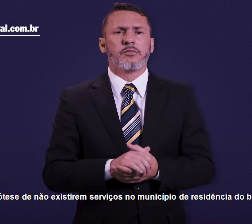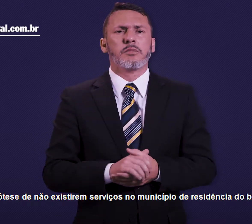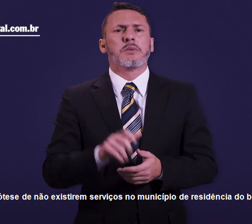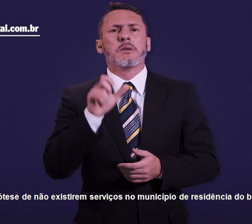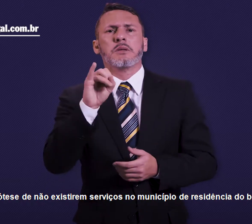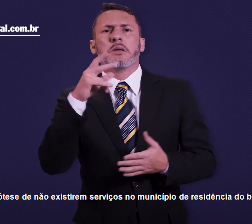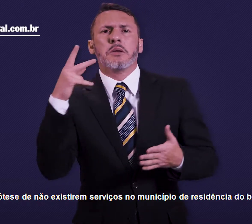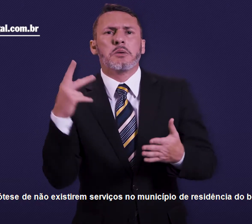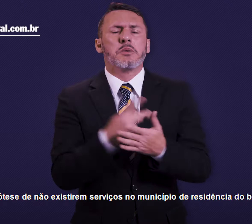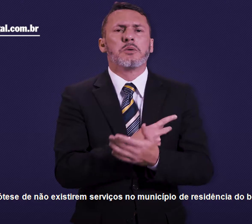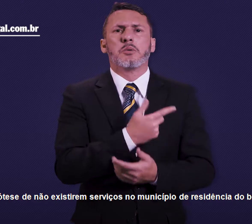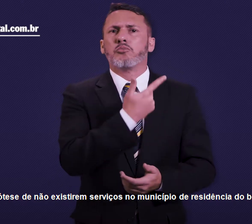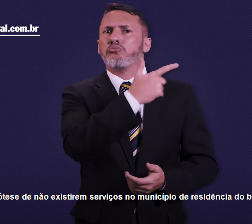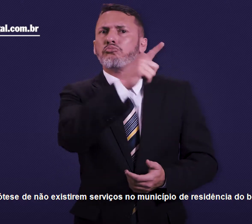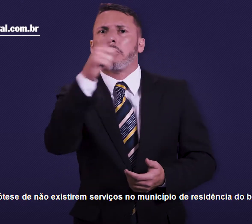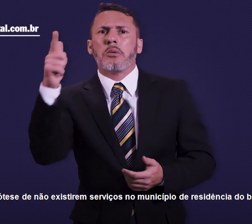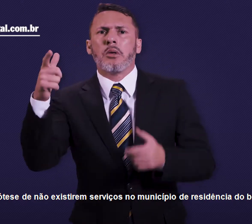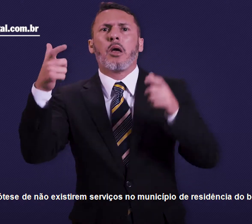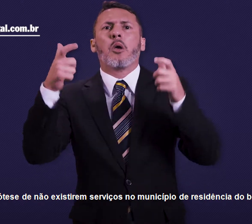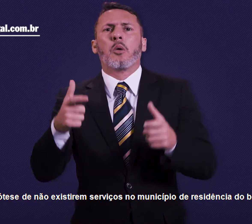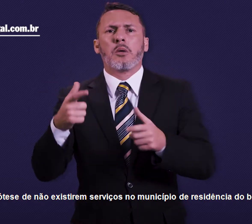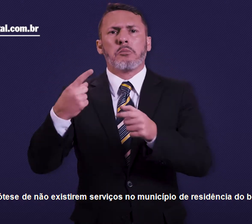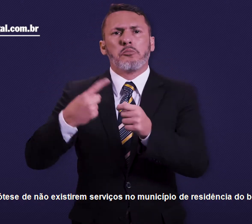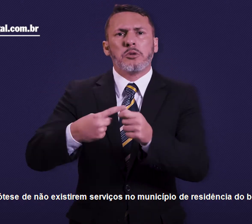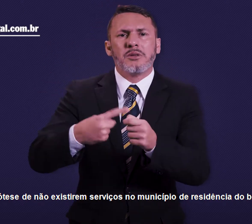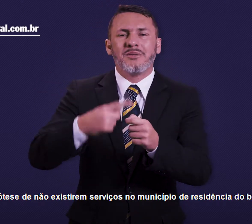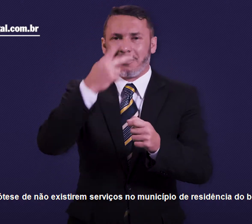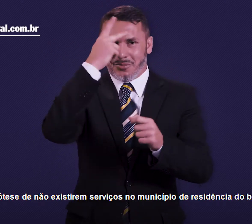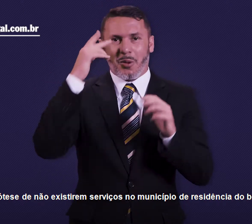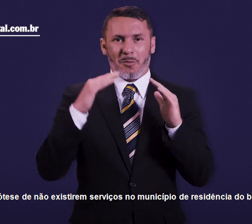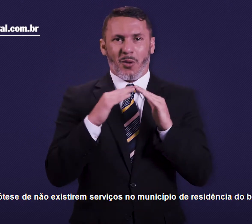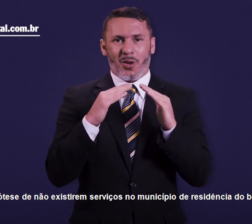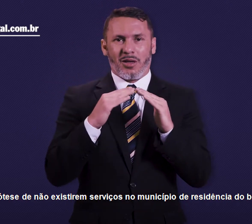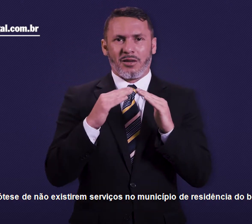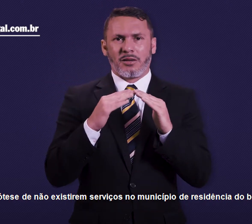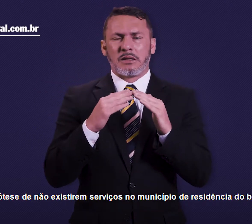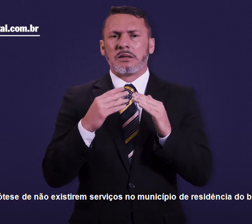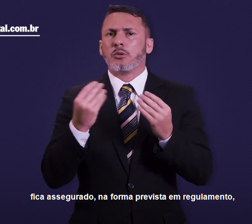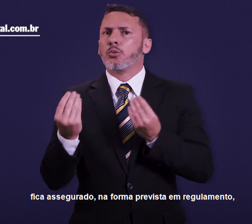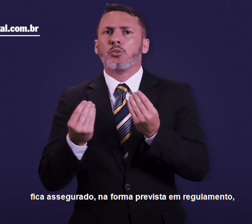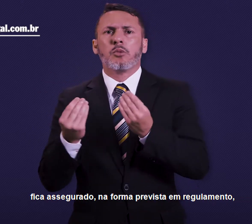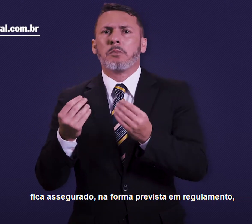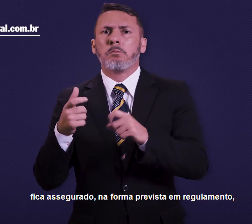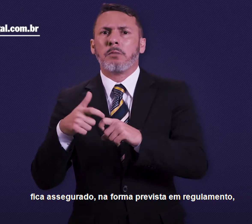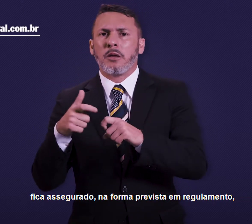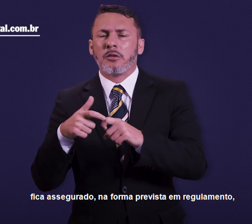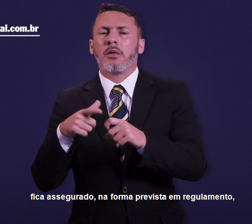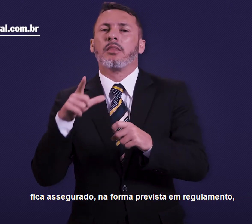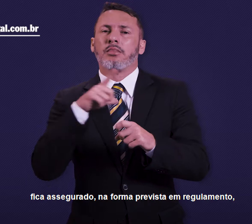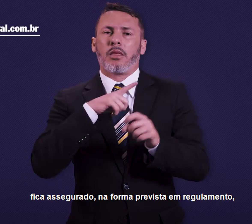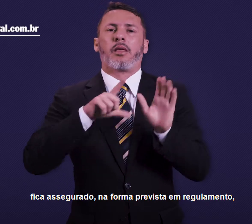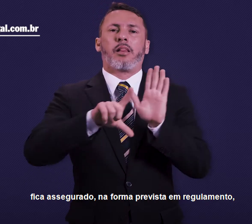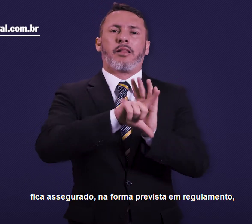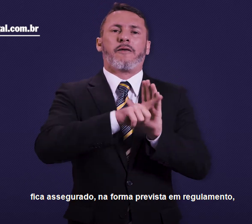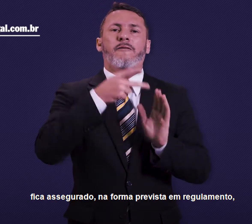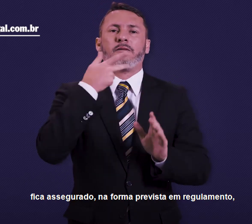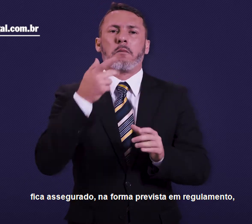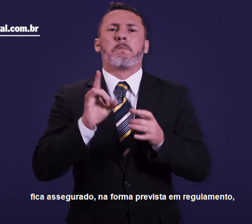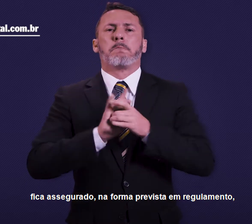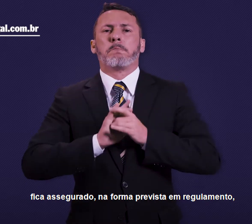hipótese de não existirem serviços no município de residência do beneficiário, fica assegurado, na forma prevista em regulamento,